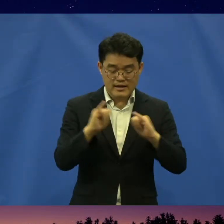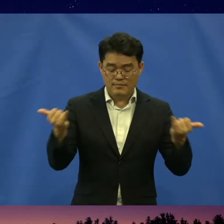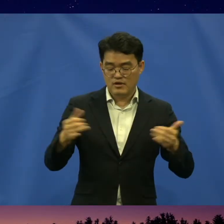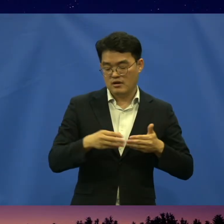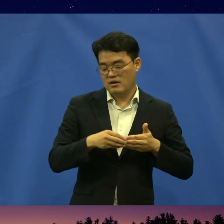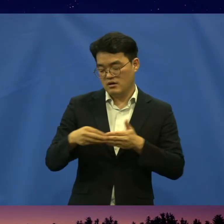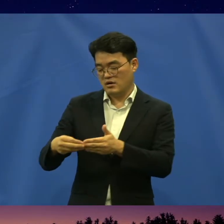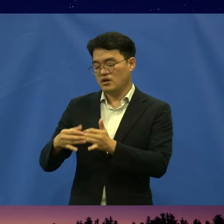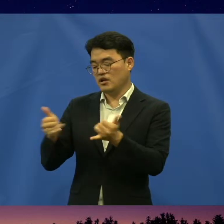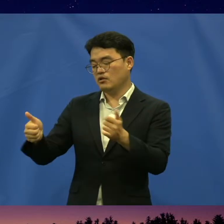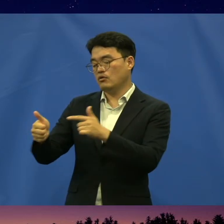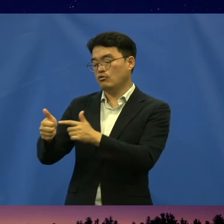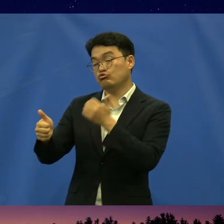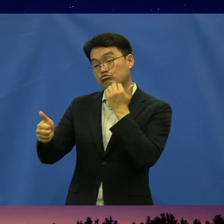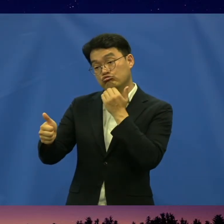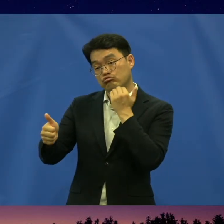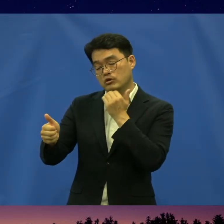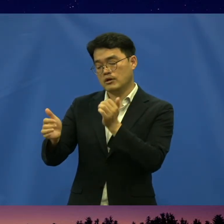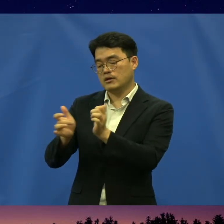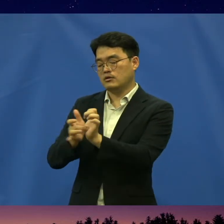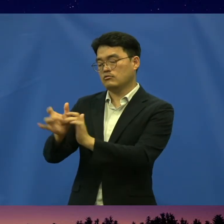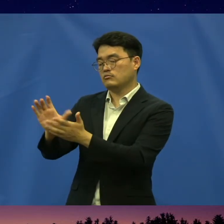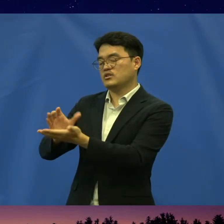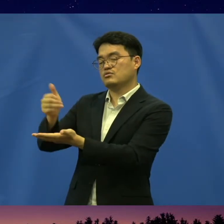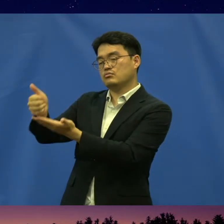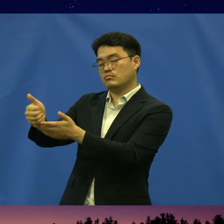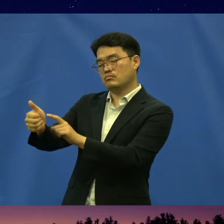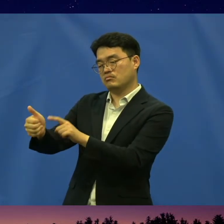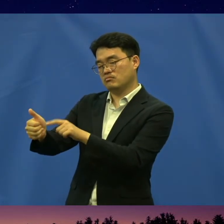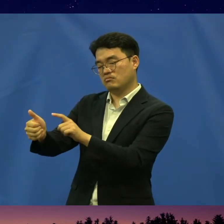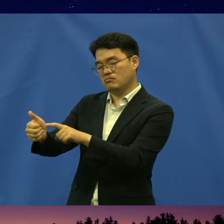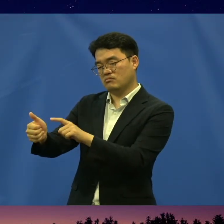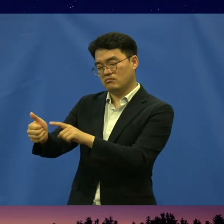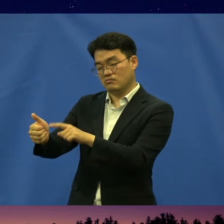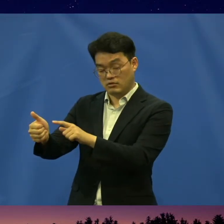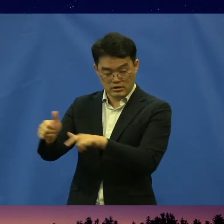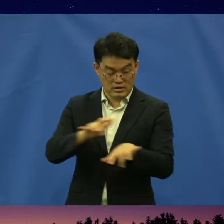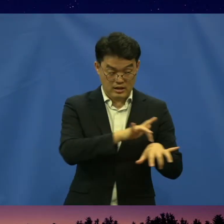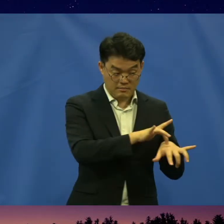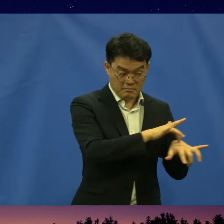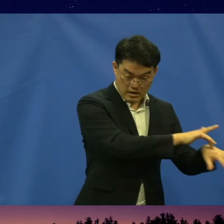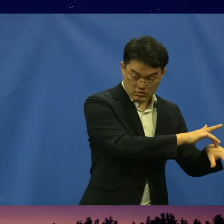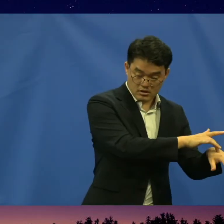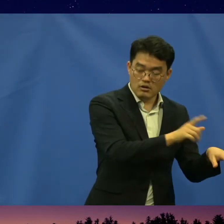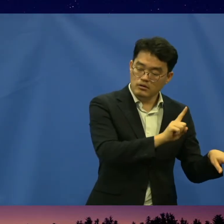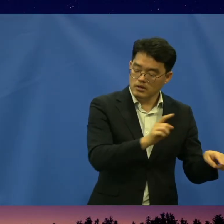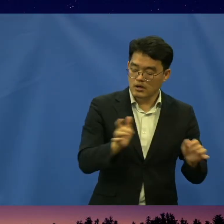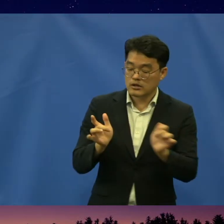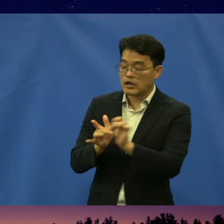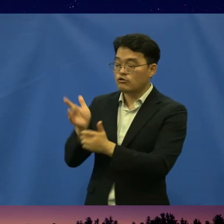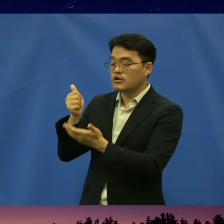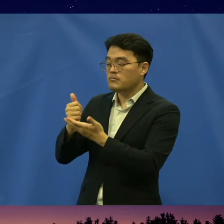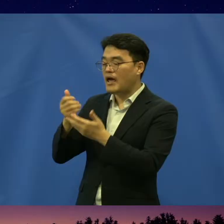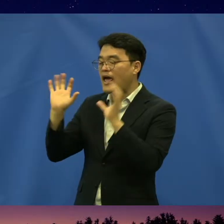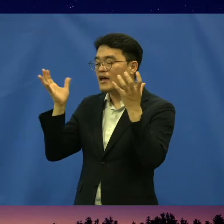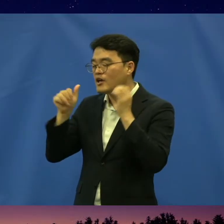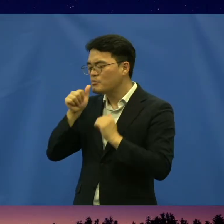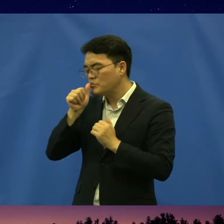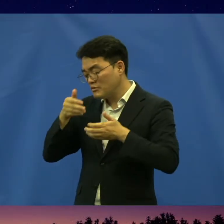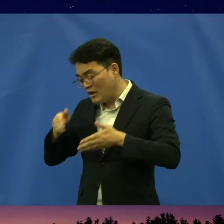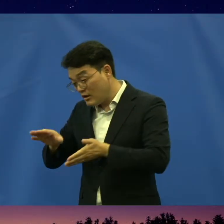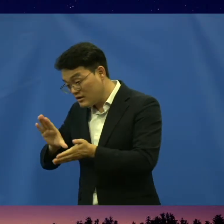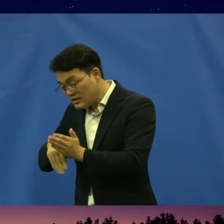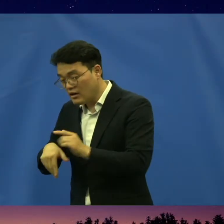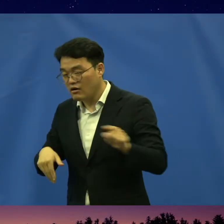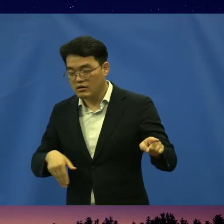최고의 리더는 예수 그리스도예요. 마귀는 예수님의 탄생 때부터 공격합니다. 공생의 내내 마귀가